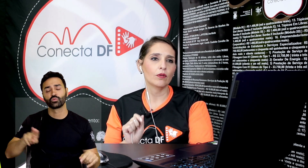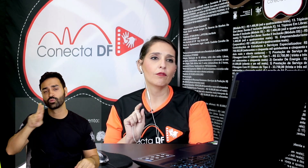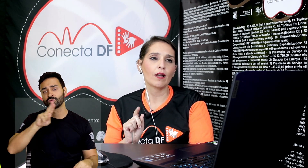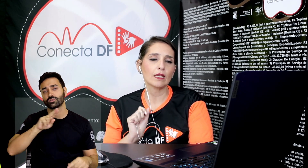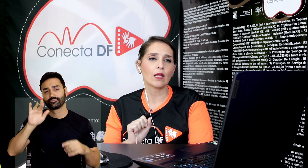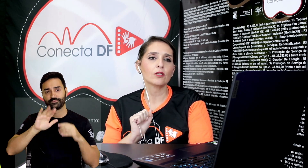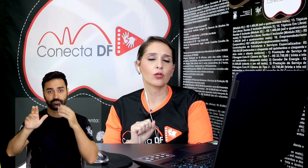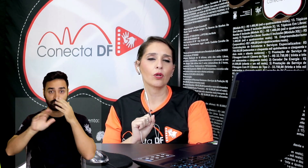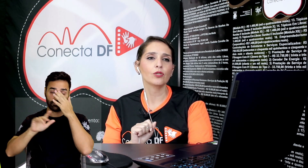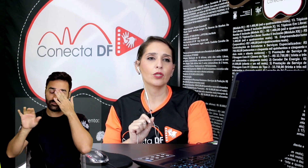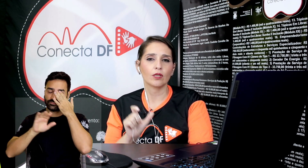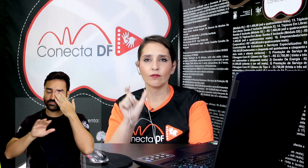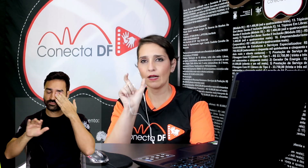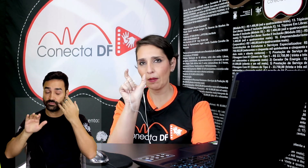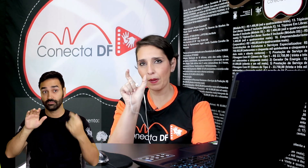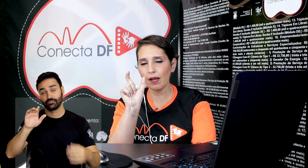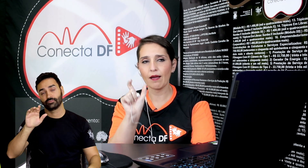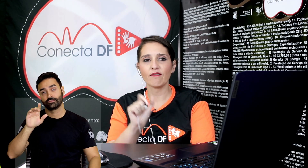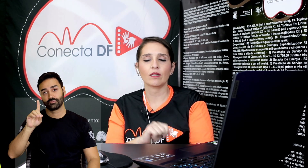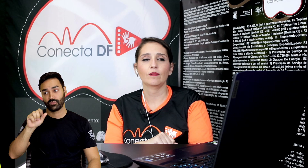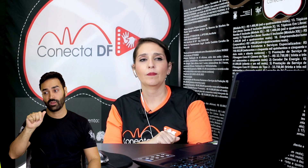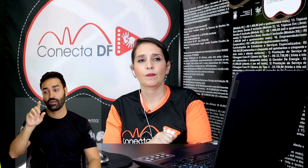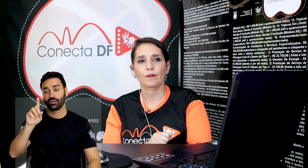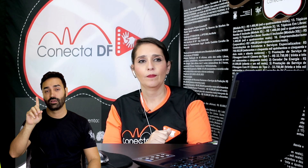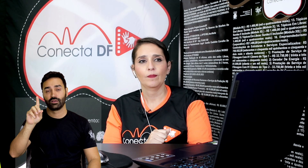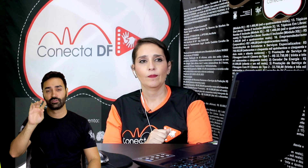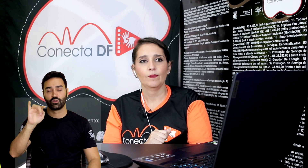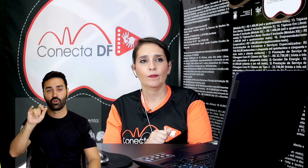alfabeto e faz a datilologia, faz a palavra.